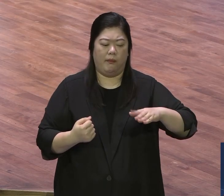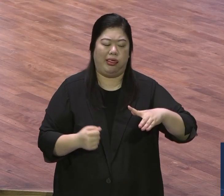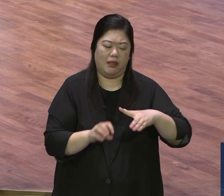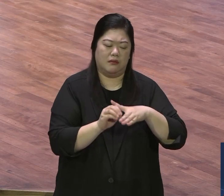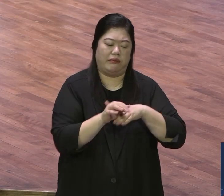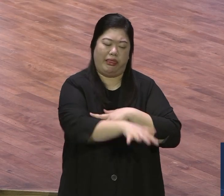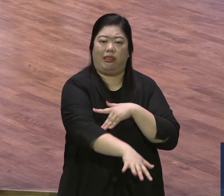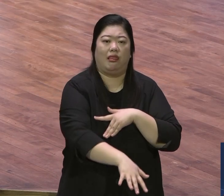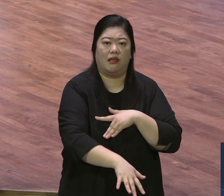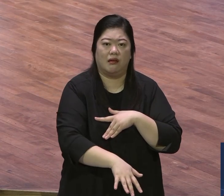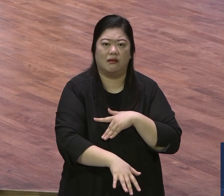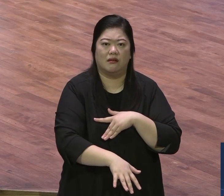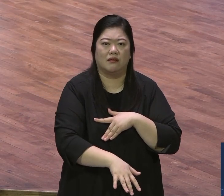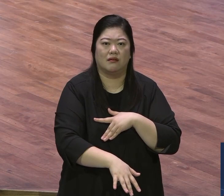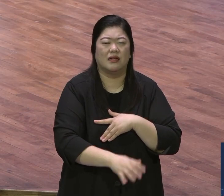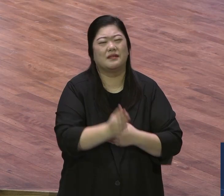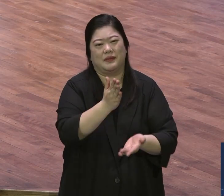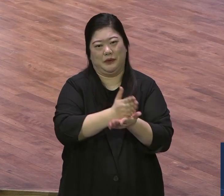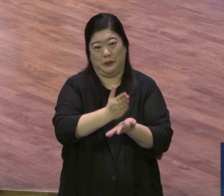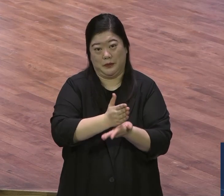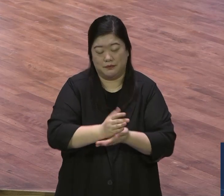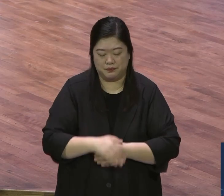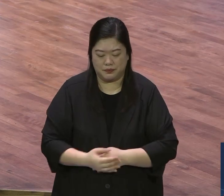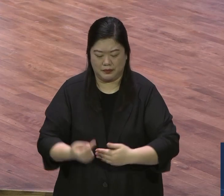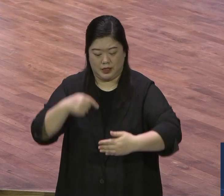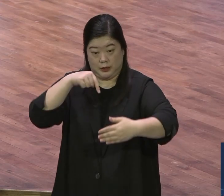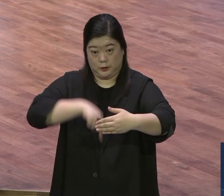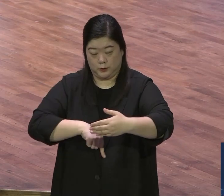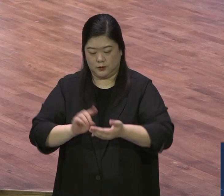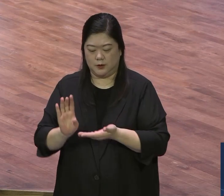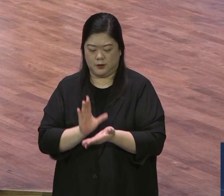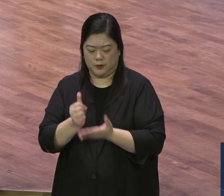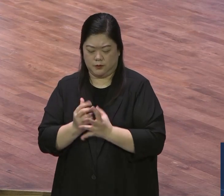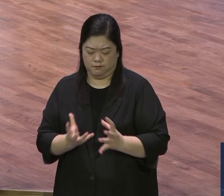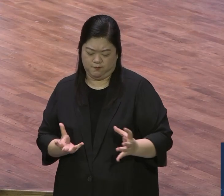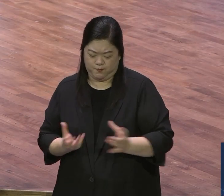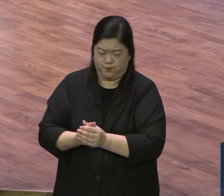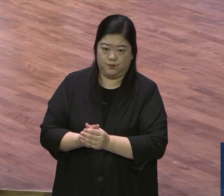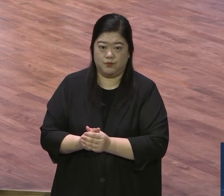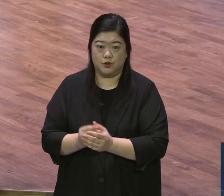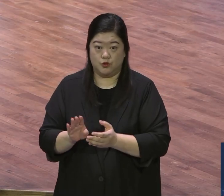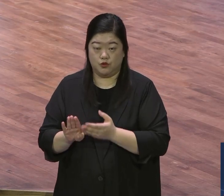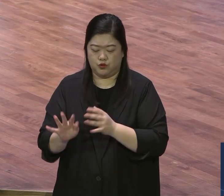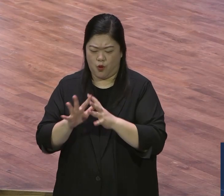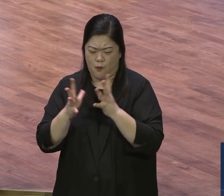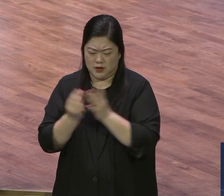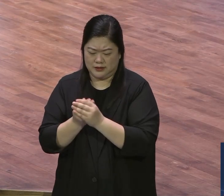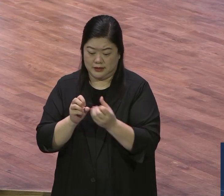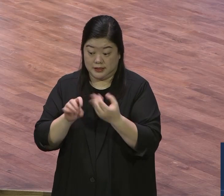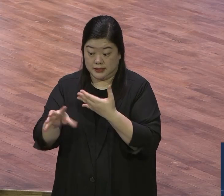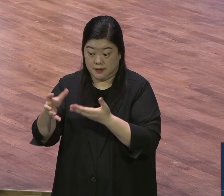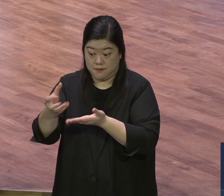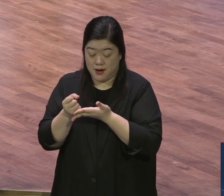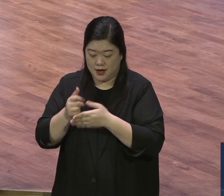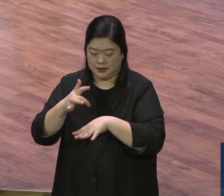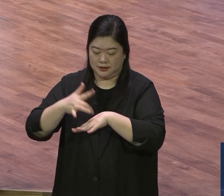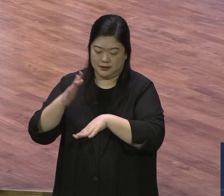외민이 외민이 건강한 삶 속에서 어떤 상황 속에서도 절대의 응답을 누리면서